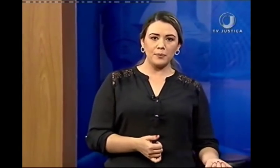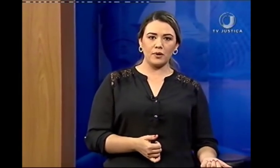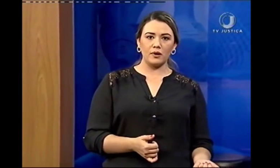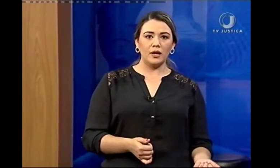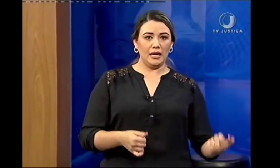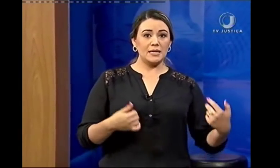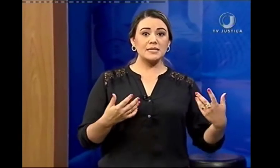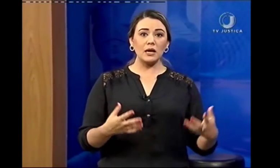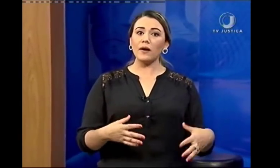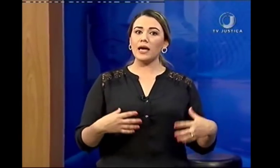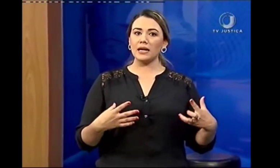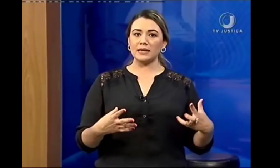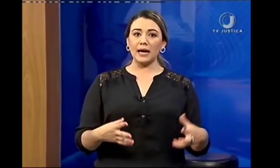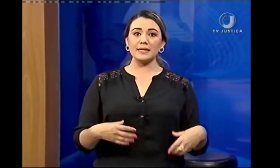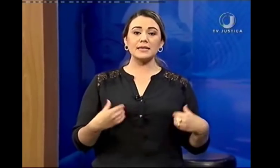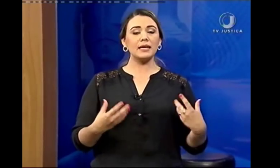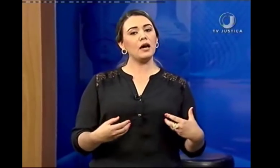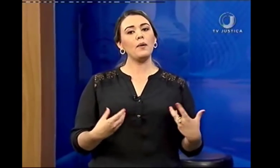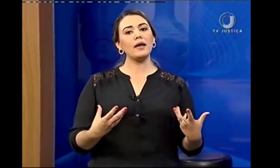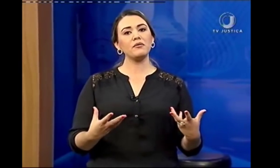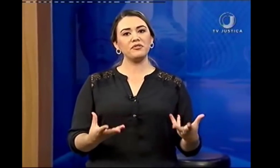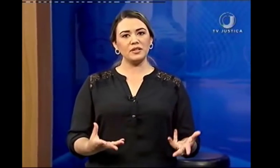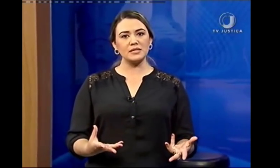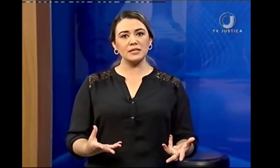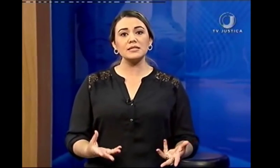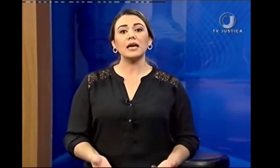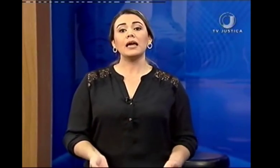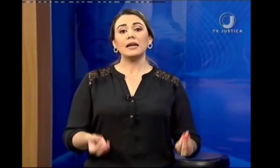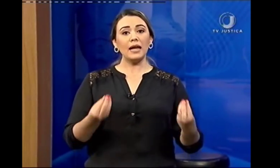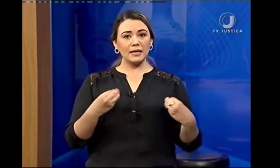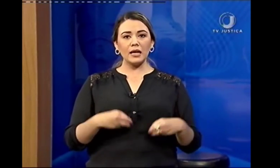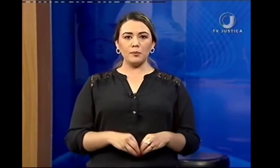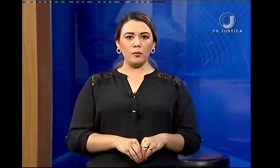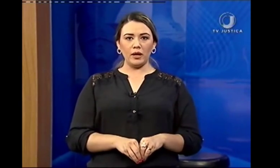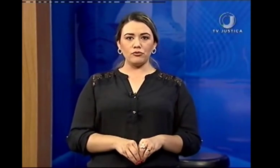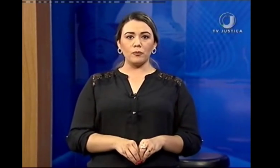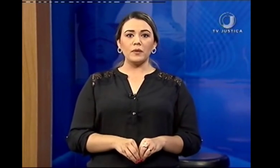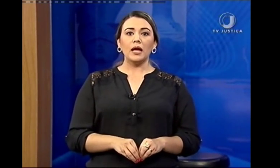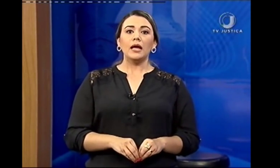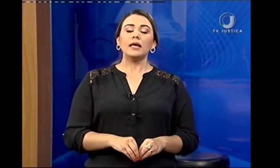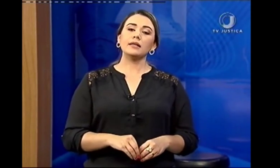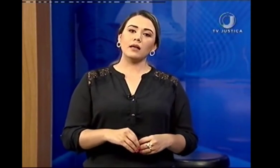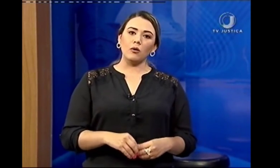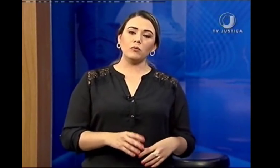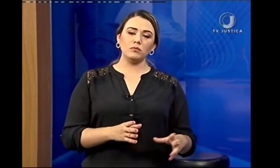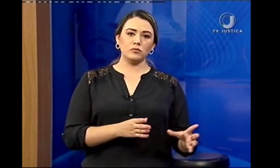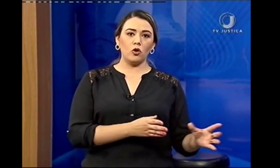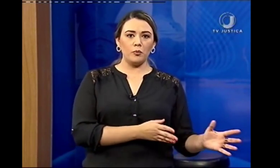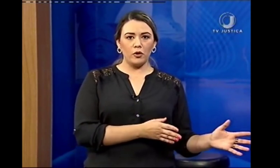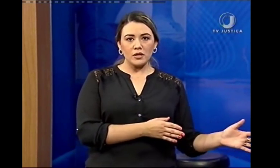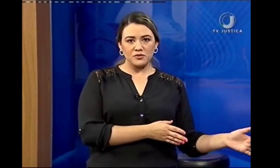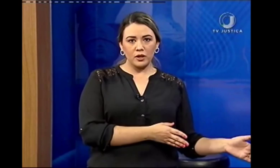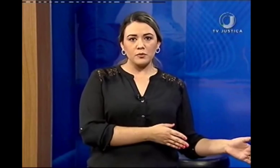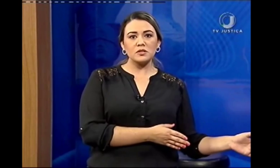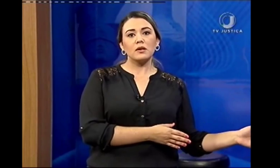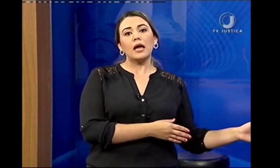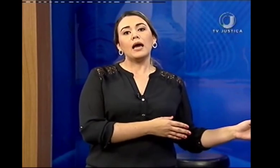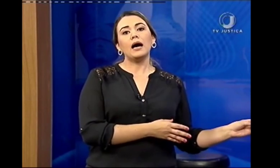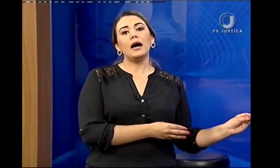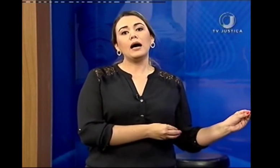época, que são realidades que não eram vistas naquele momento. Então, como nós vimos,